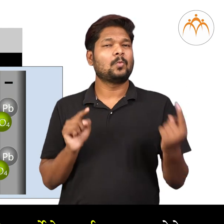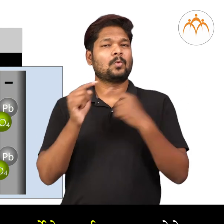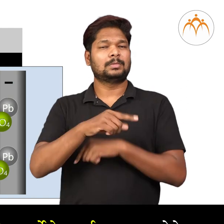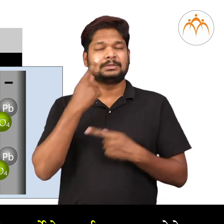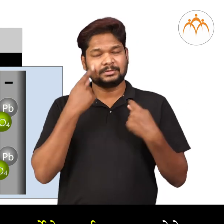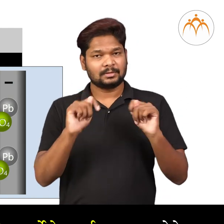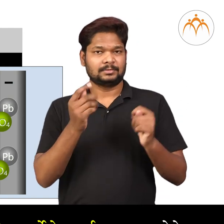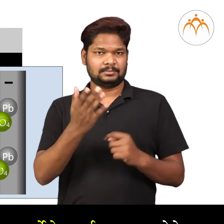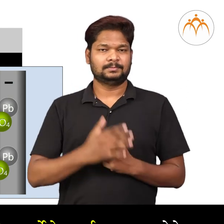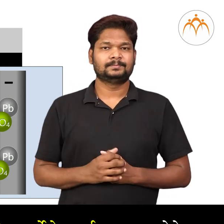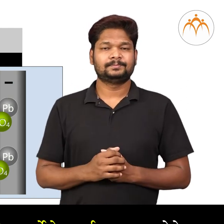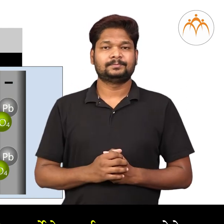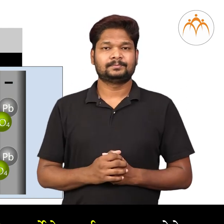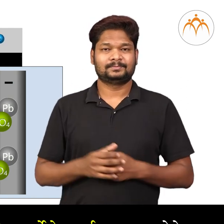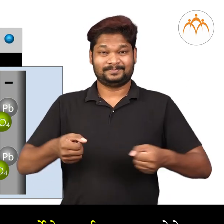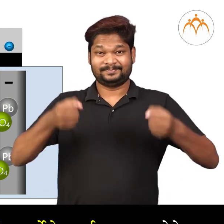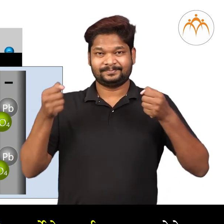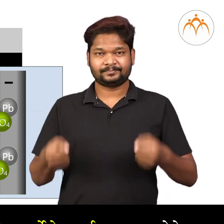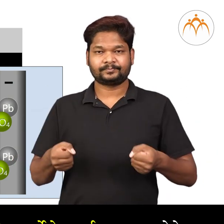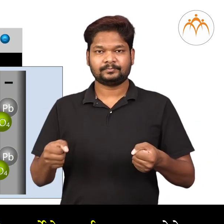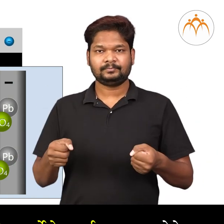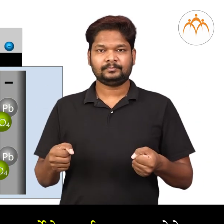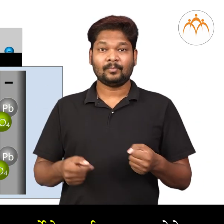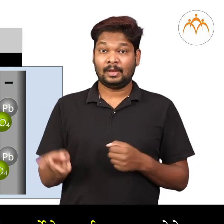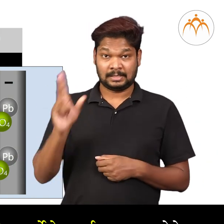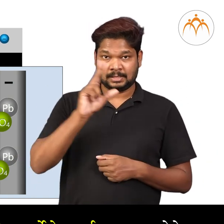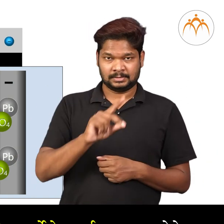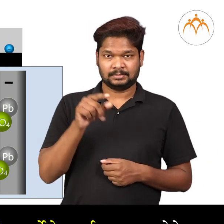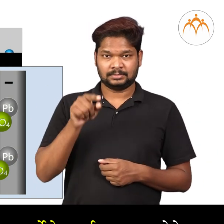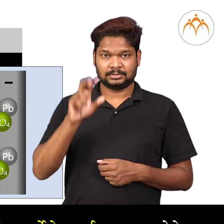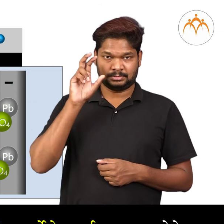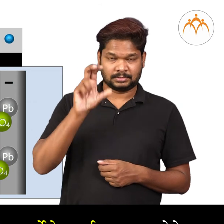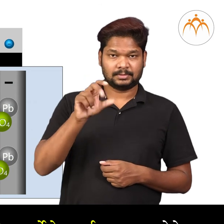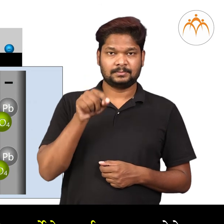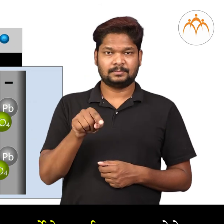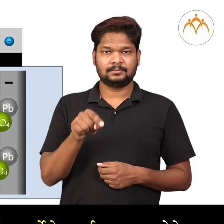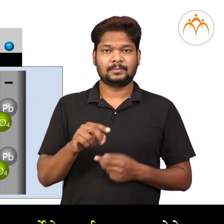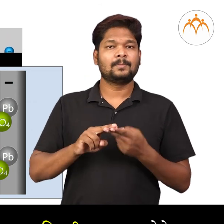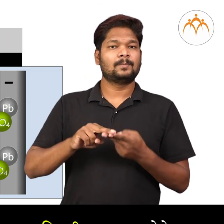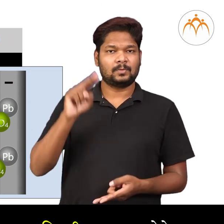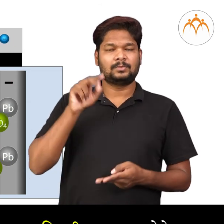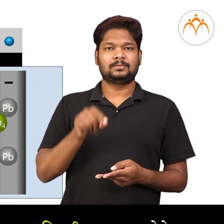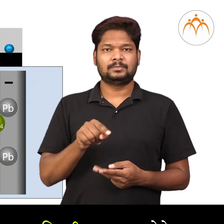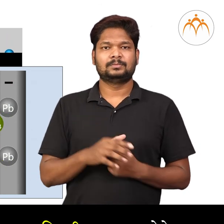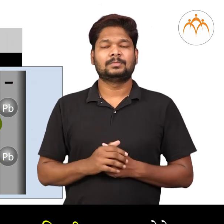एसिड बैट्री अतिरिक्त वजह से पुनर्भरण करता है